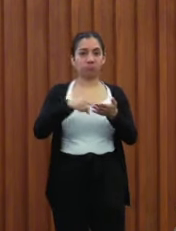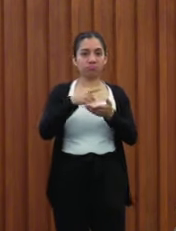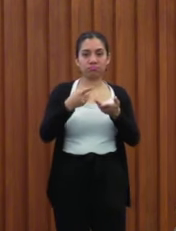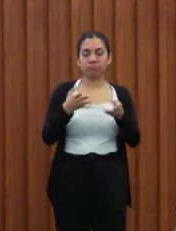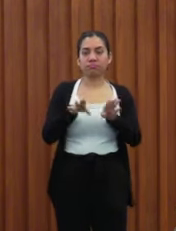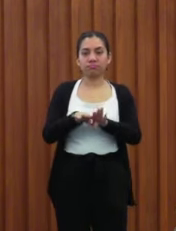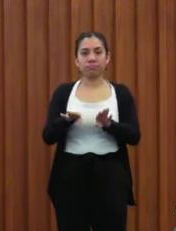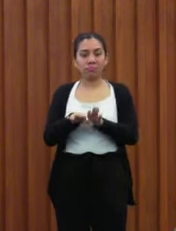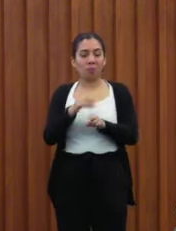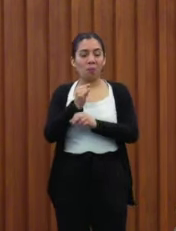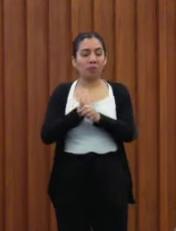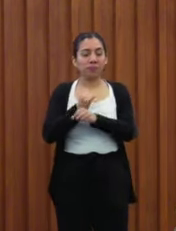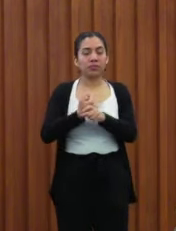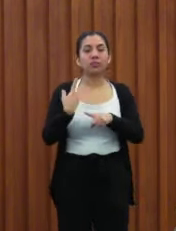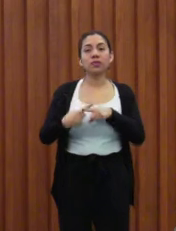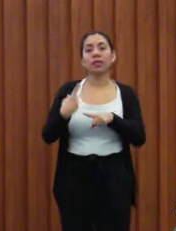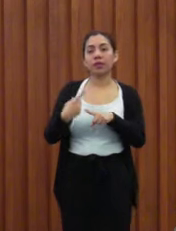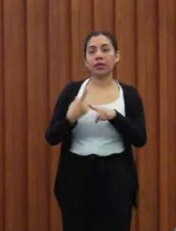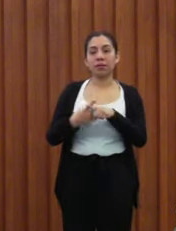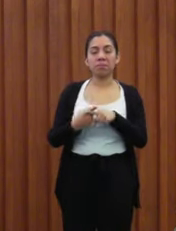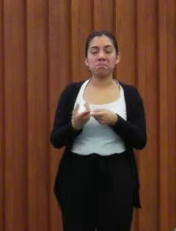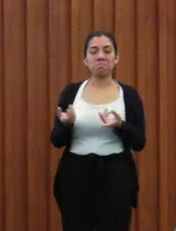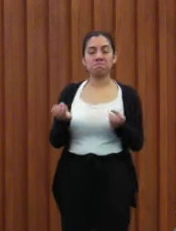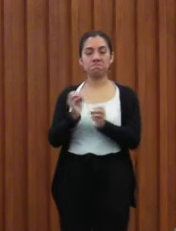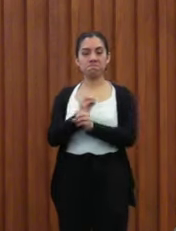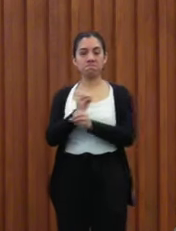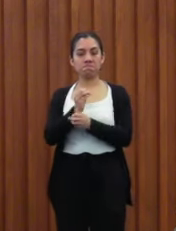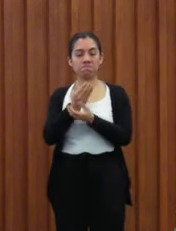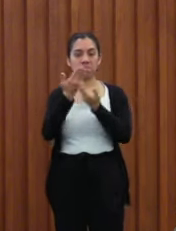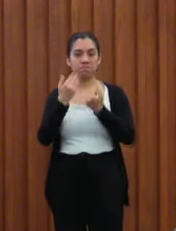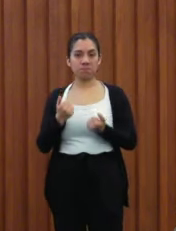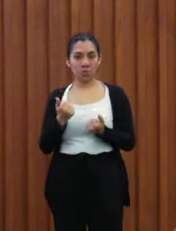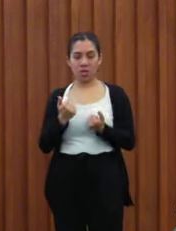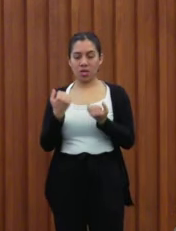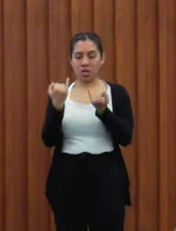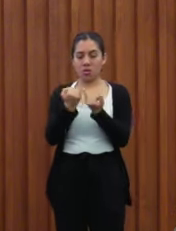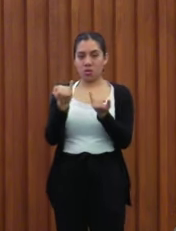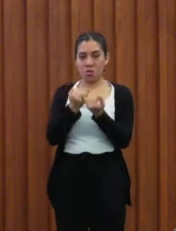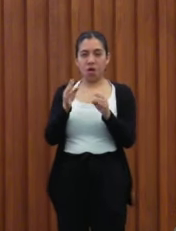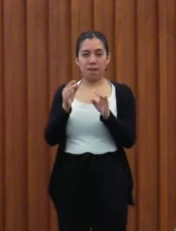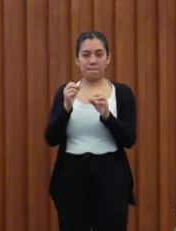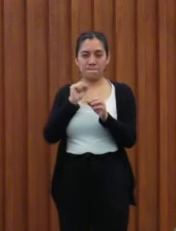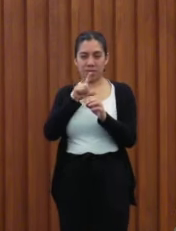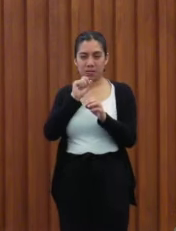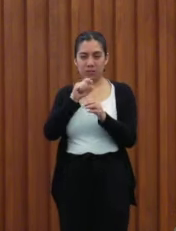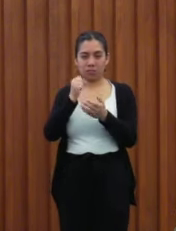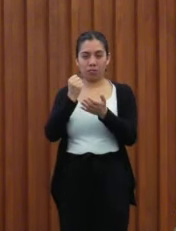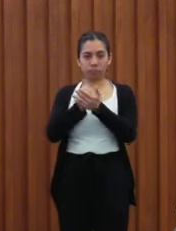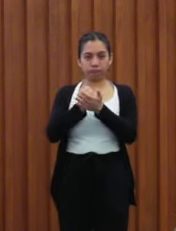las propias investigaciones, ¿no? Lo decía específicamente con la aprobación, por ejemplo, de lesbiana.